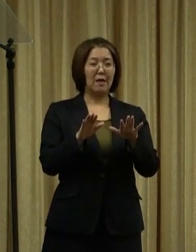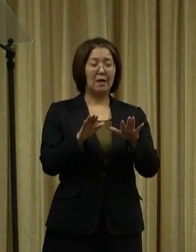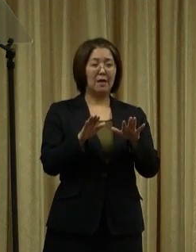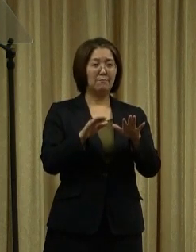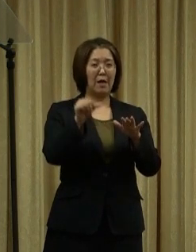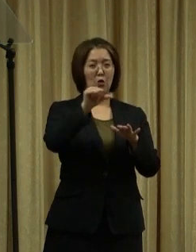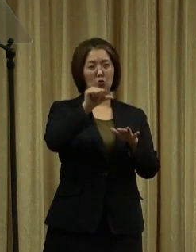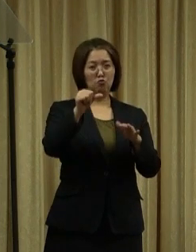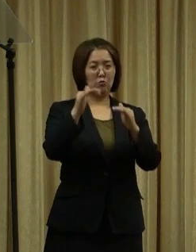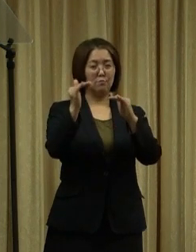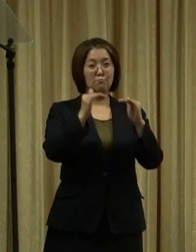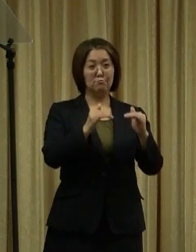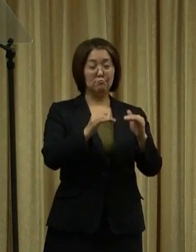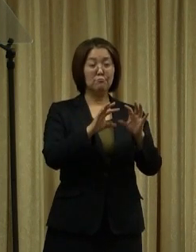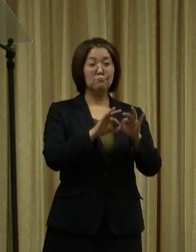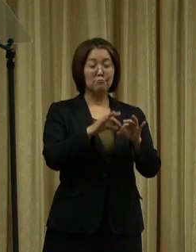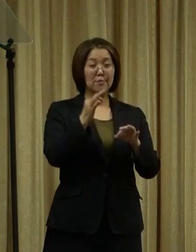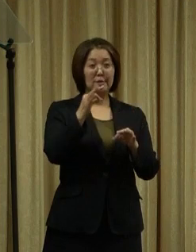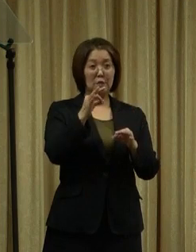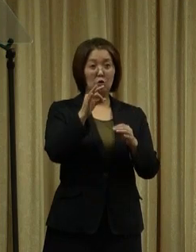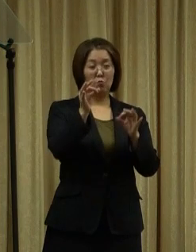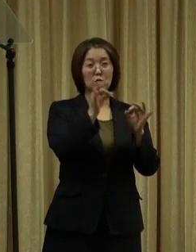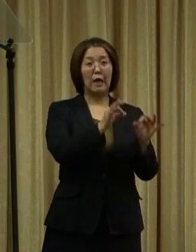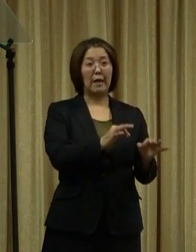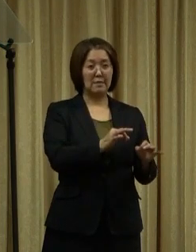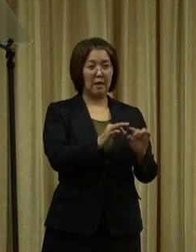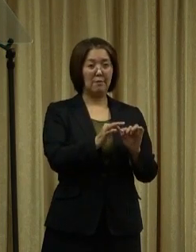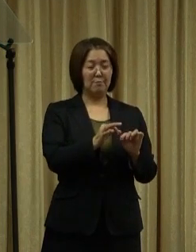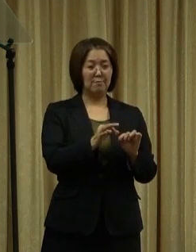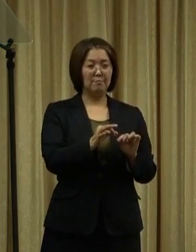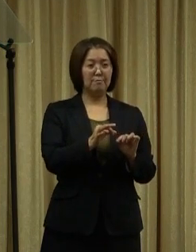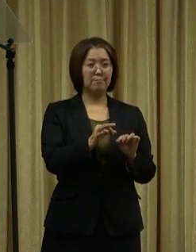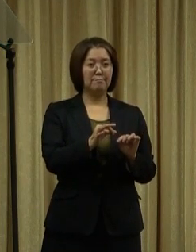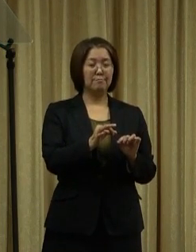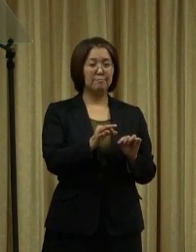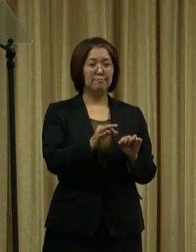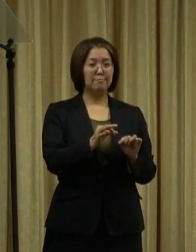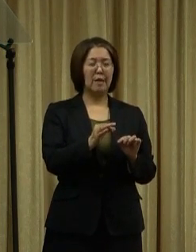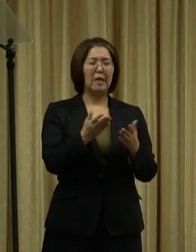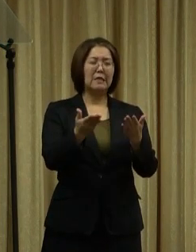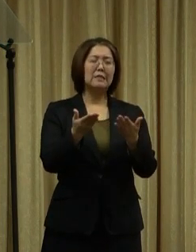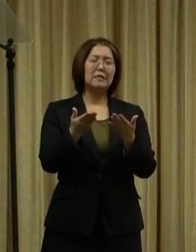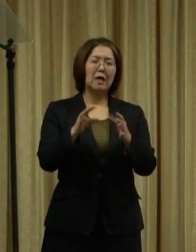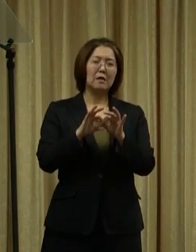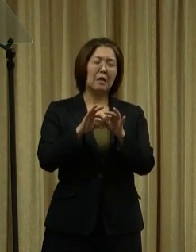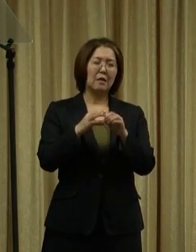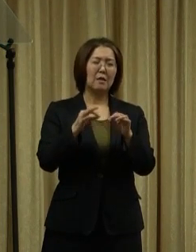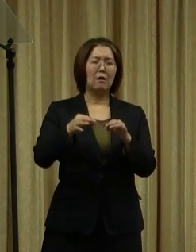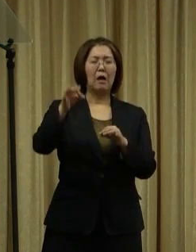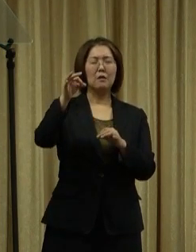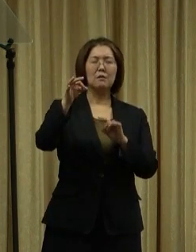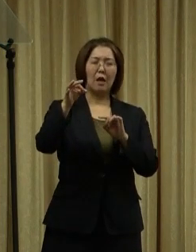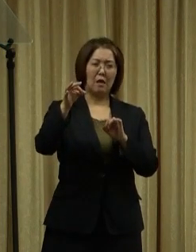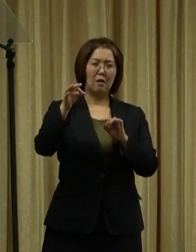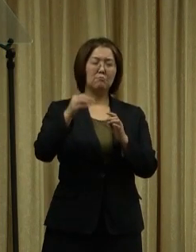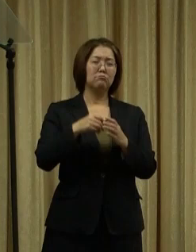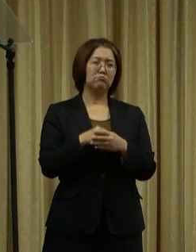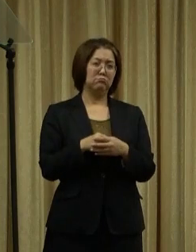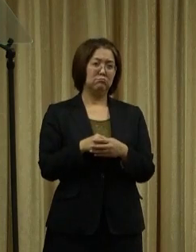、政治の経費は落ちた、まあ、でもまあ、それには震災関連が乗ってきたということ、ま